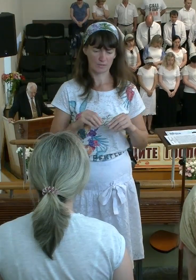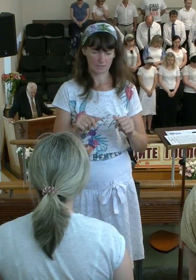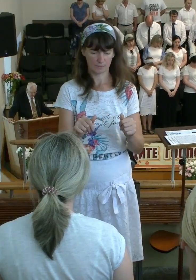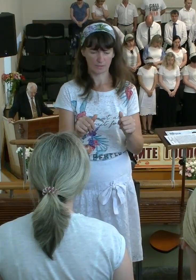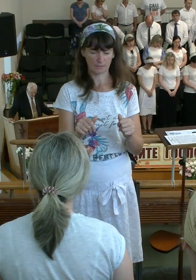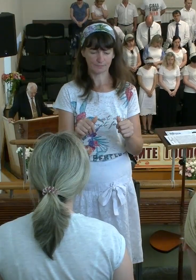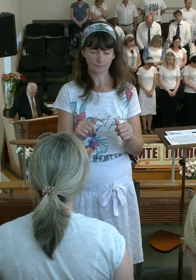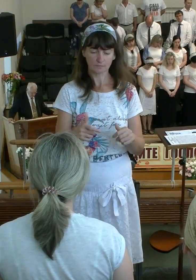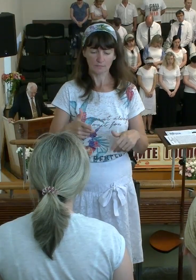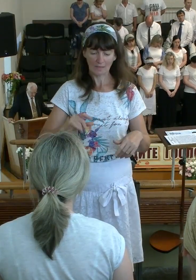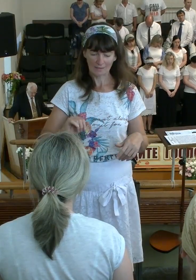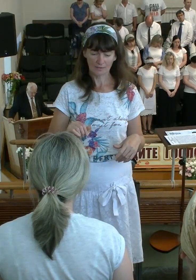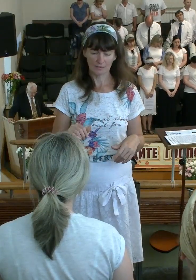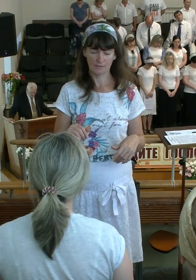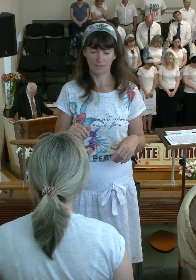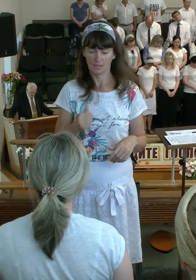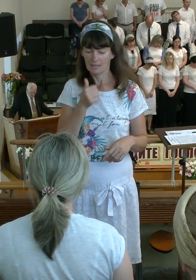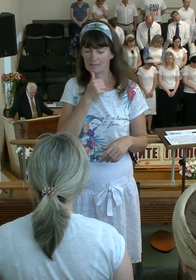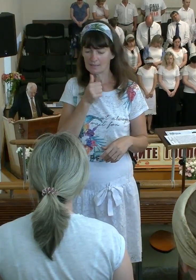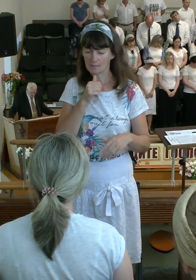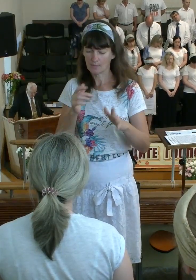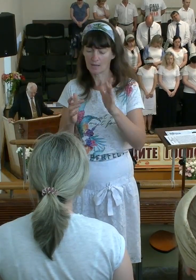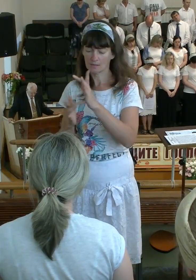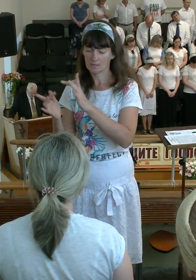больше унижают это имя,